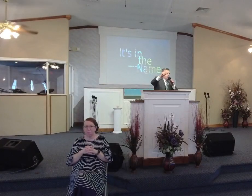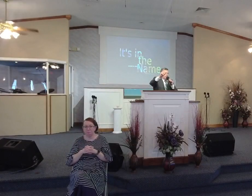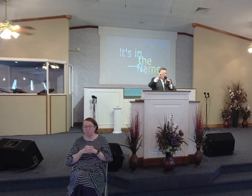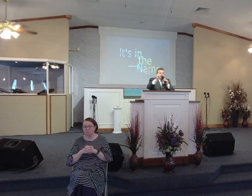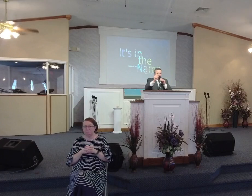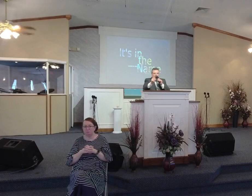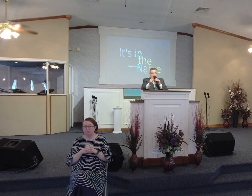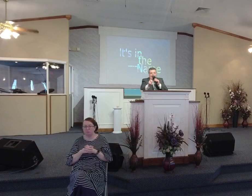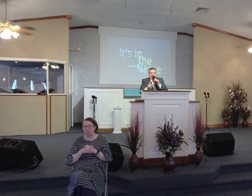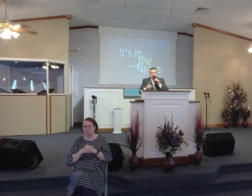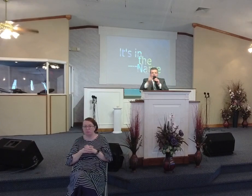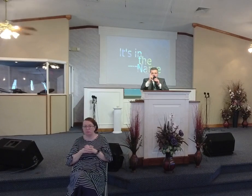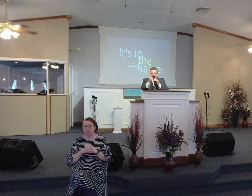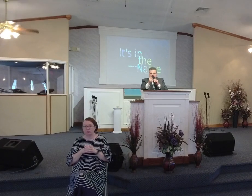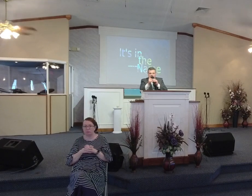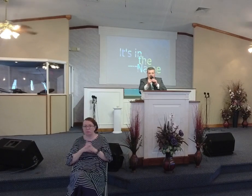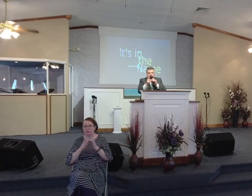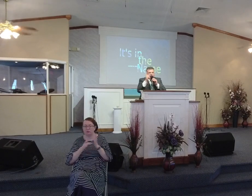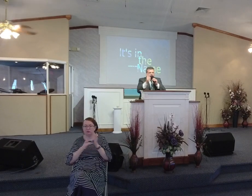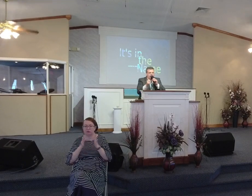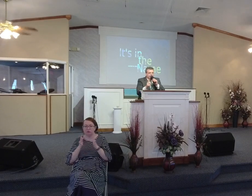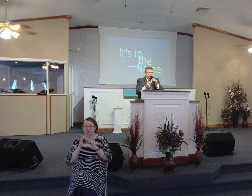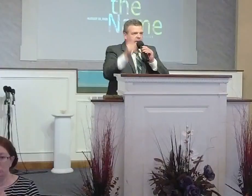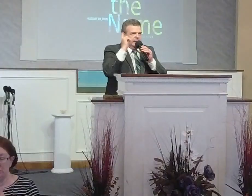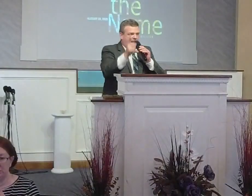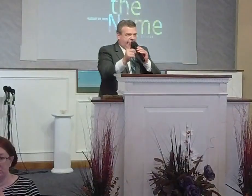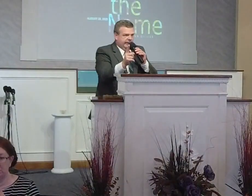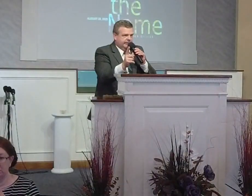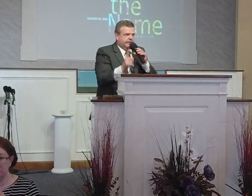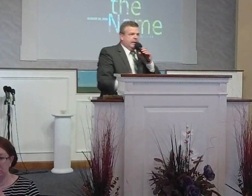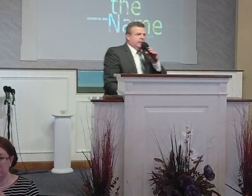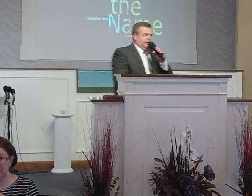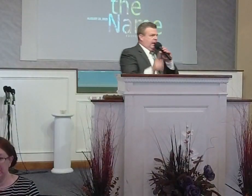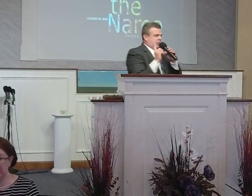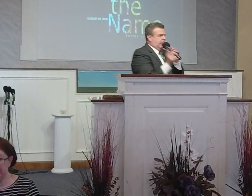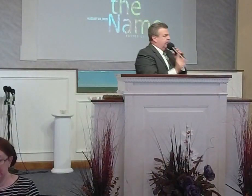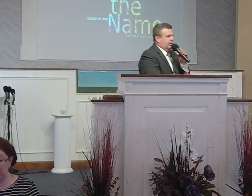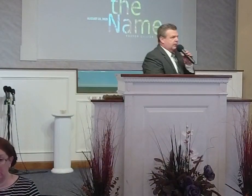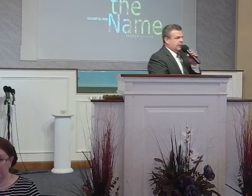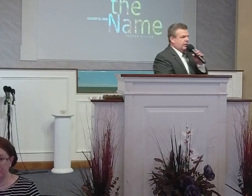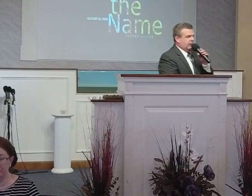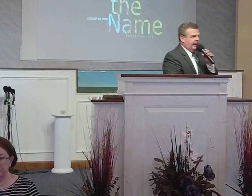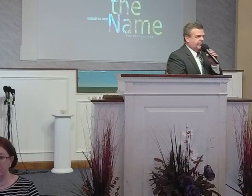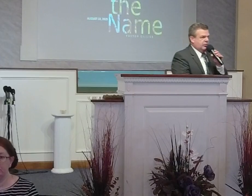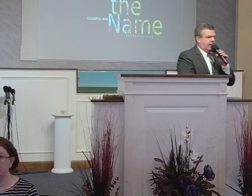es Jesús. No te equivoques con esto. Jesús es Dios.